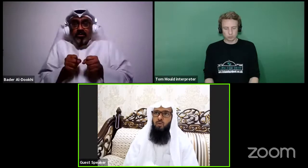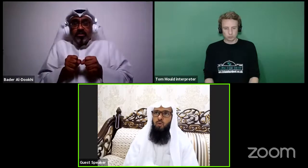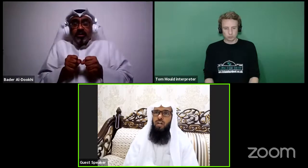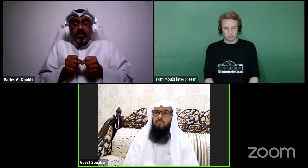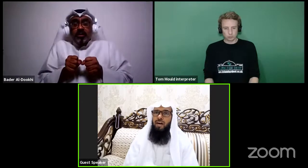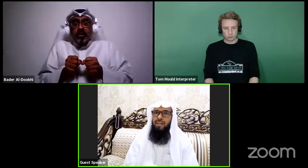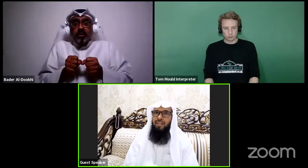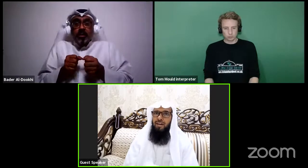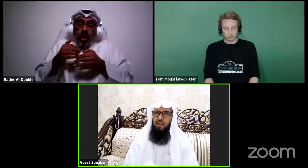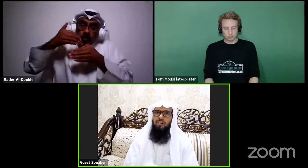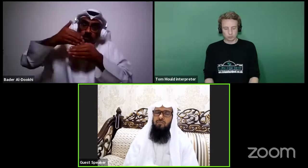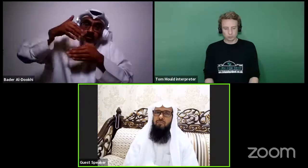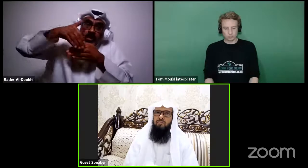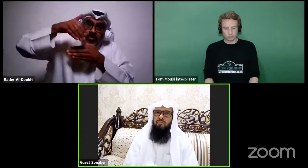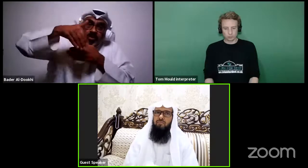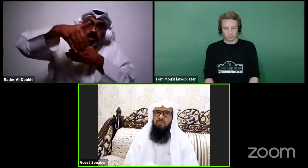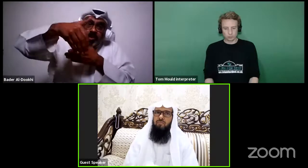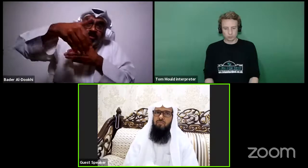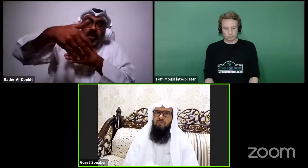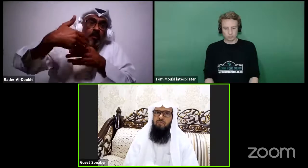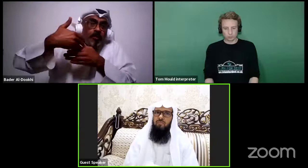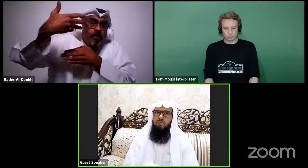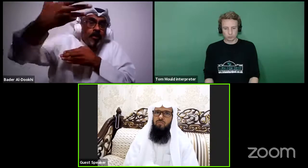ولها آثارها البالغة